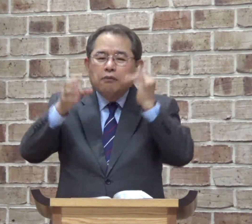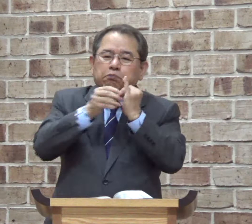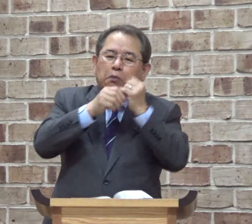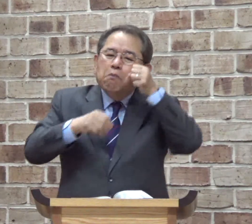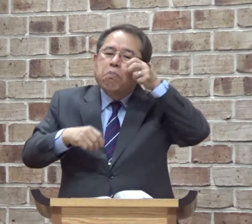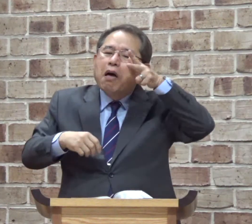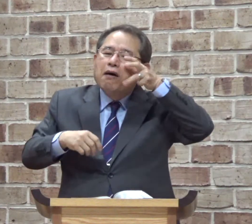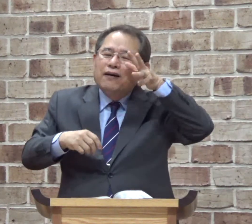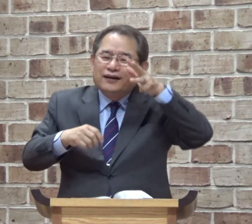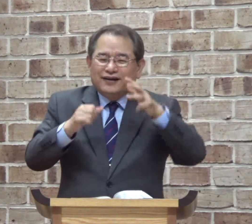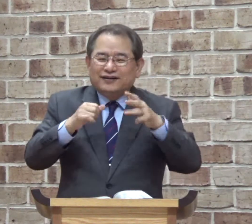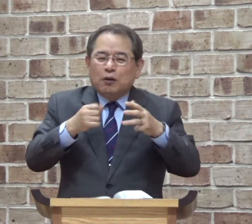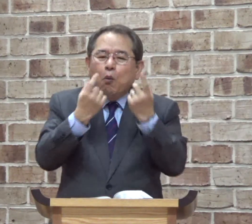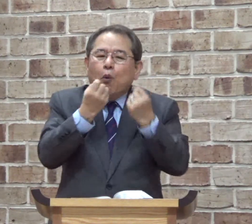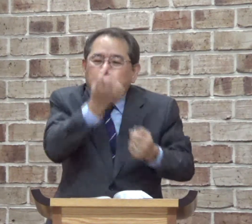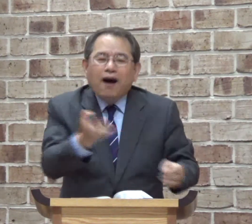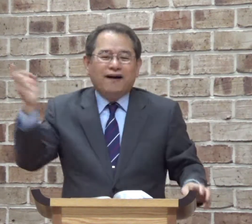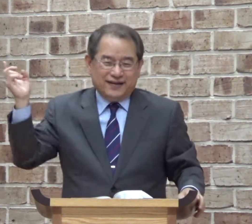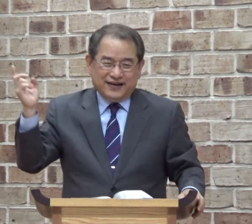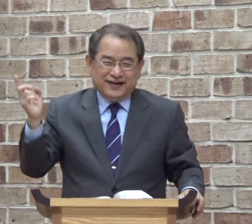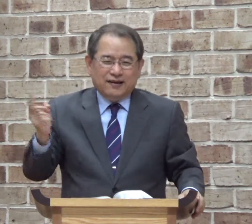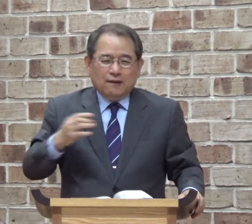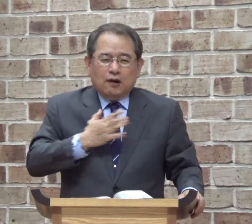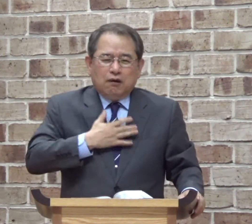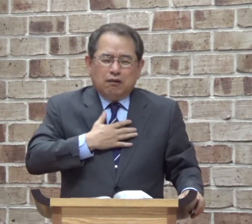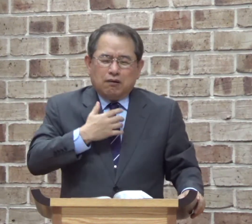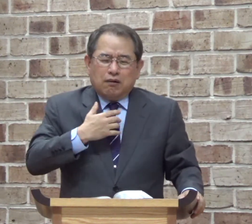자기를 낮추기 시작합니다.